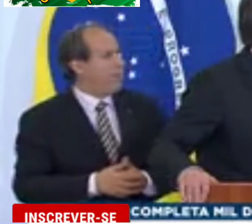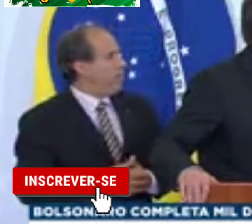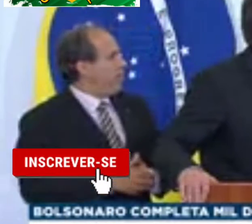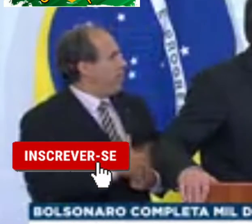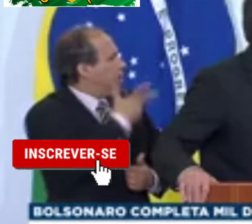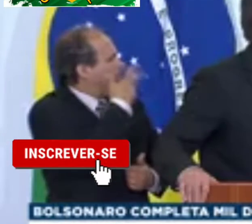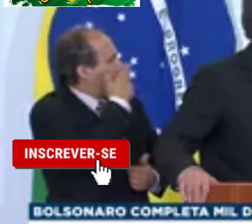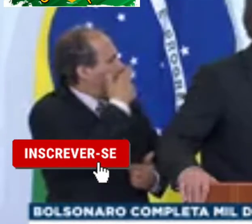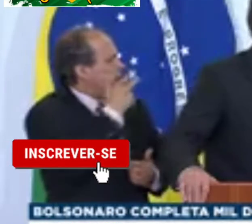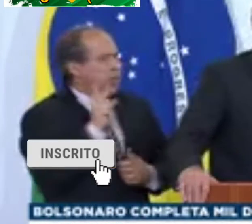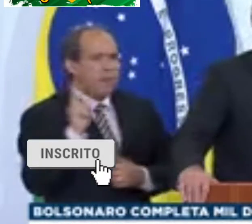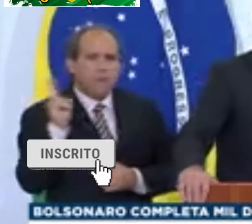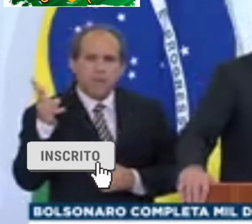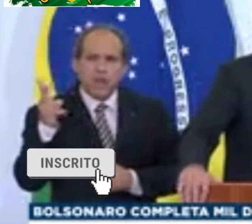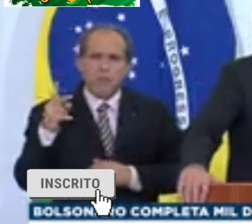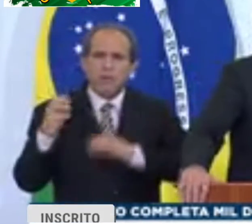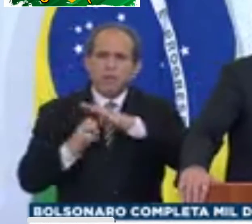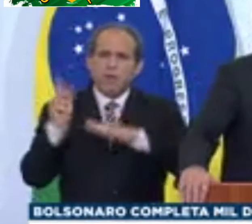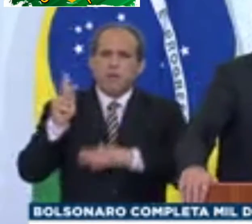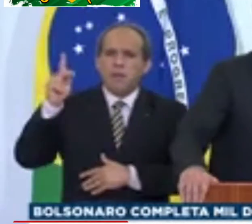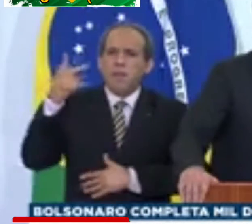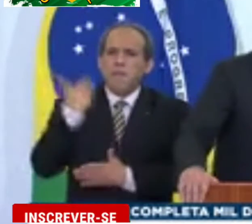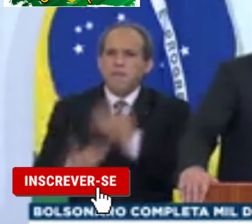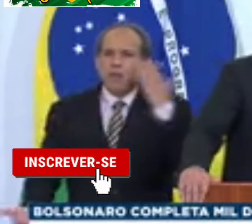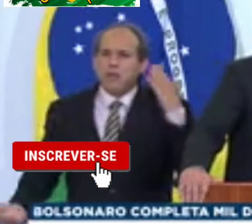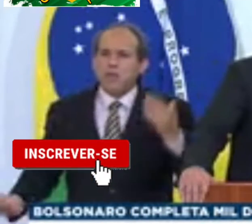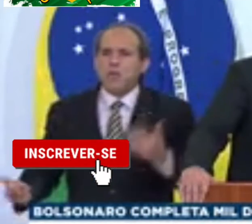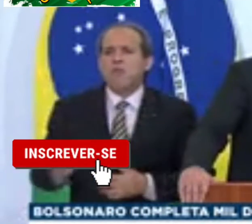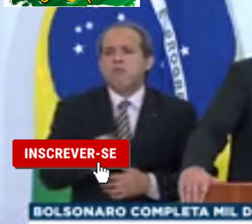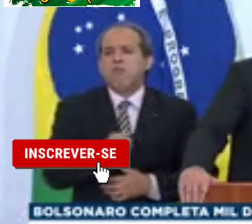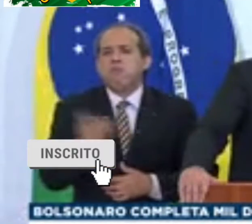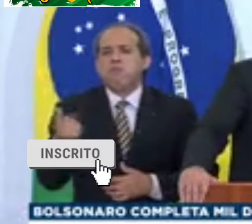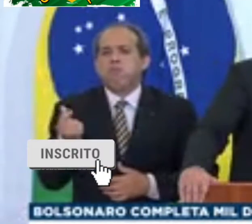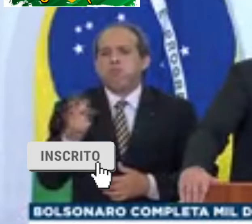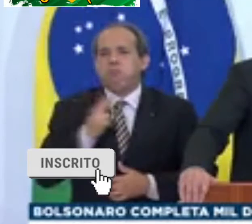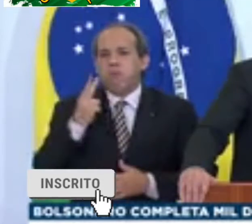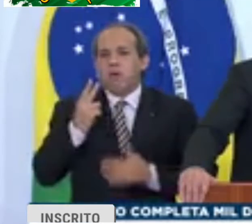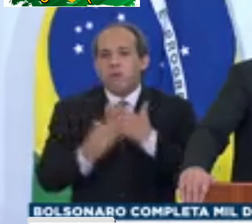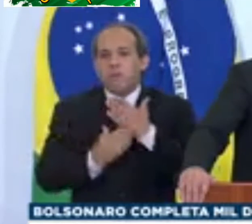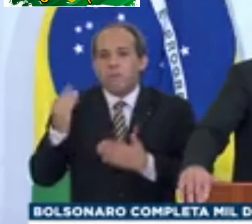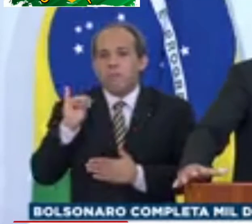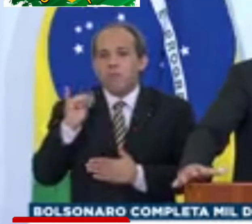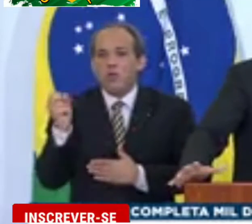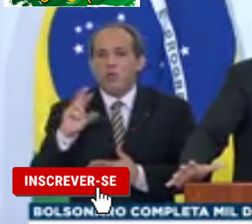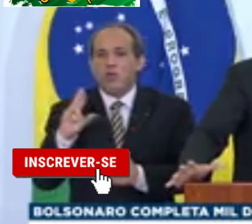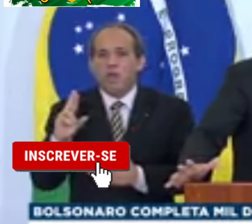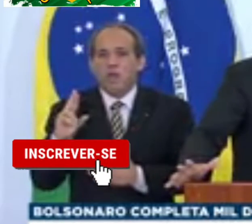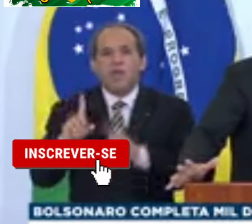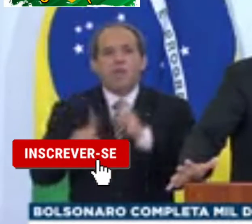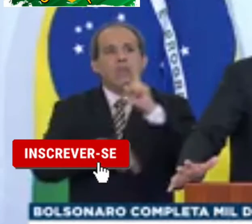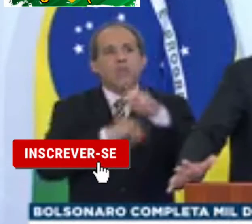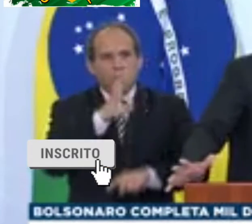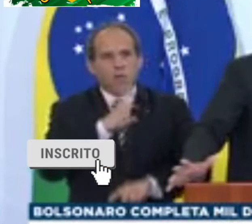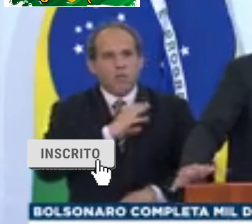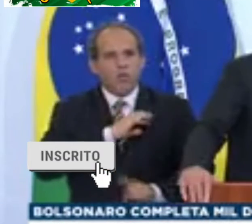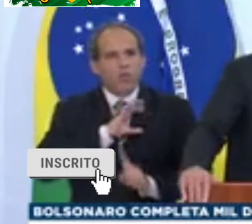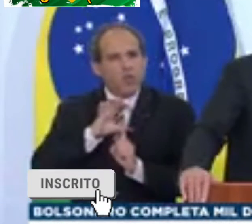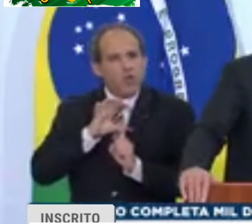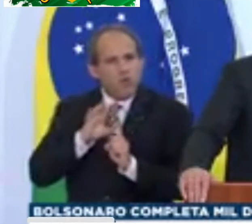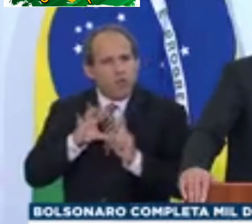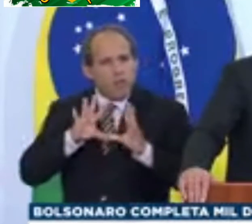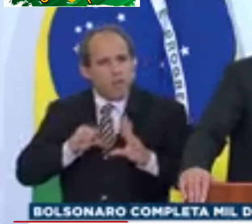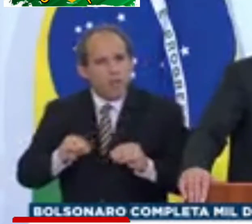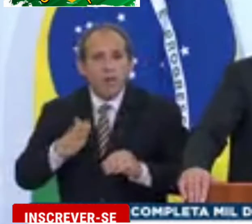200, dezenas de bilhões de reais. E me acusaram de interferir, é um direito